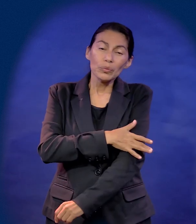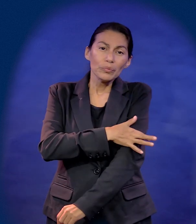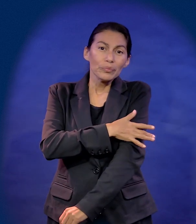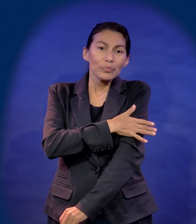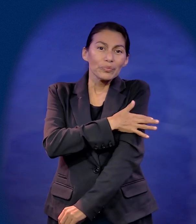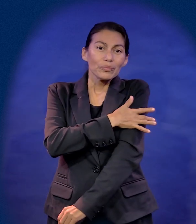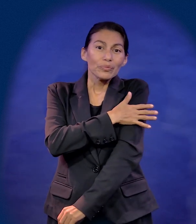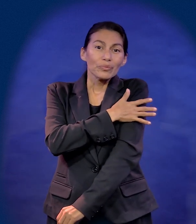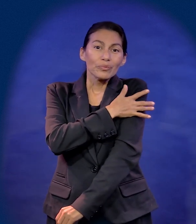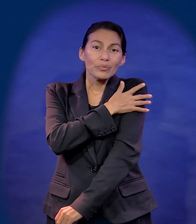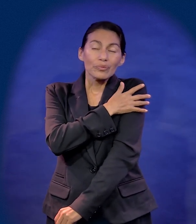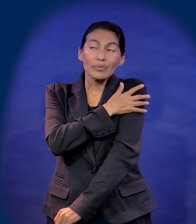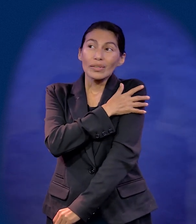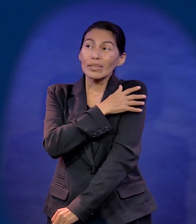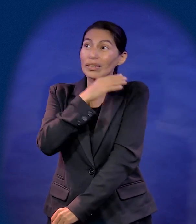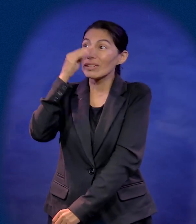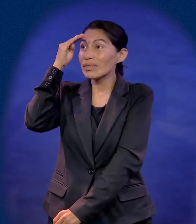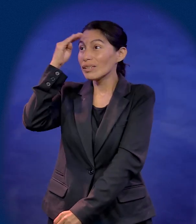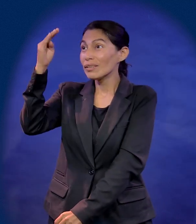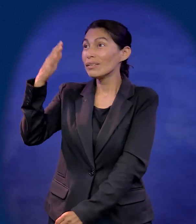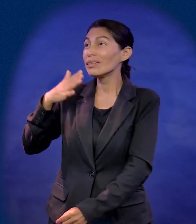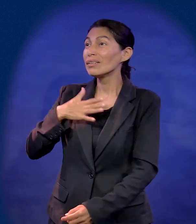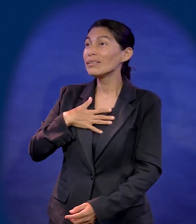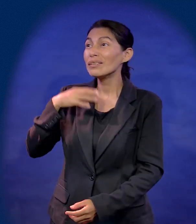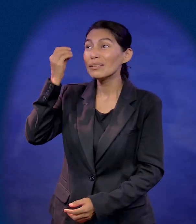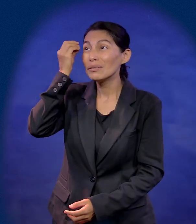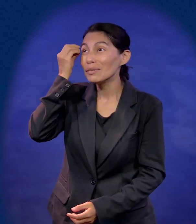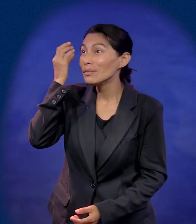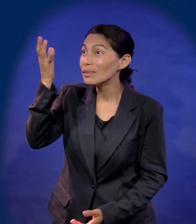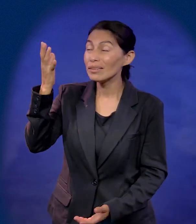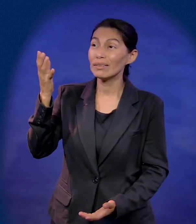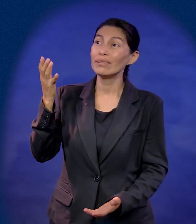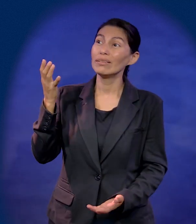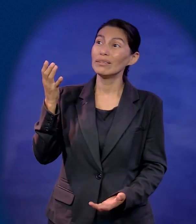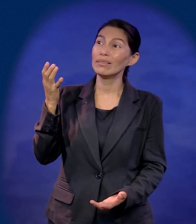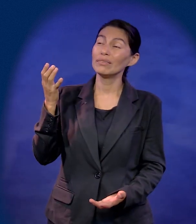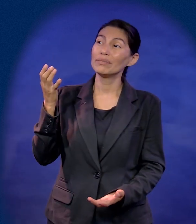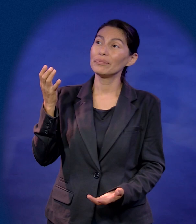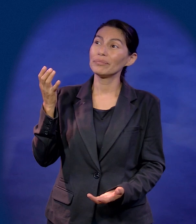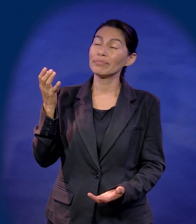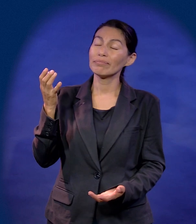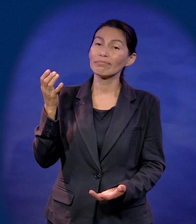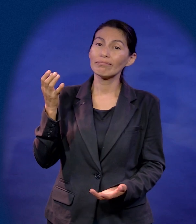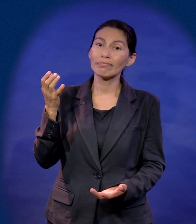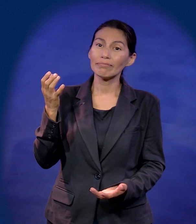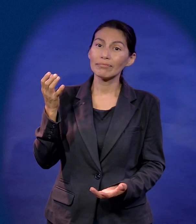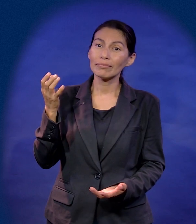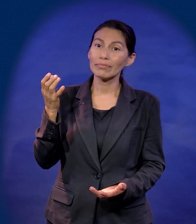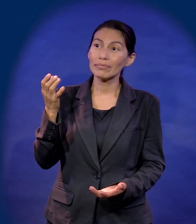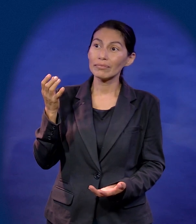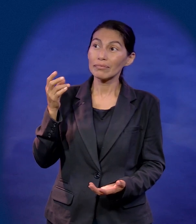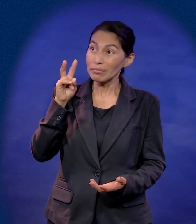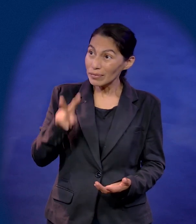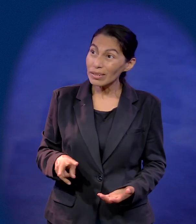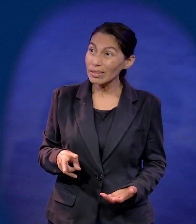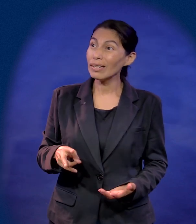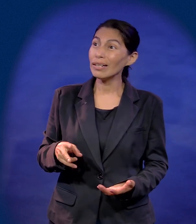impactó mi mente de una manera extraordinaria, porque yo pensé, Señor, a mí se me había